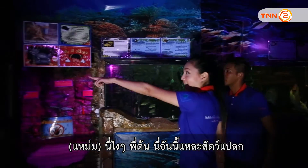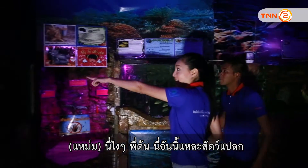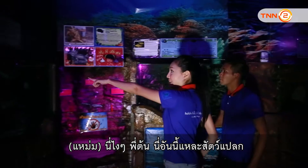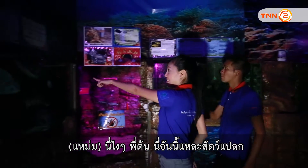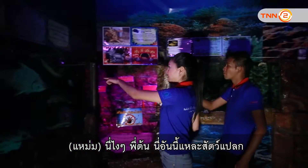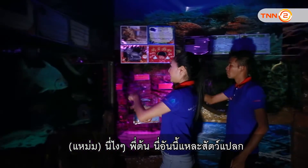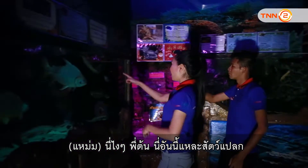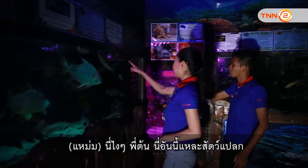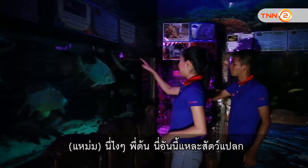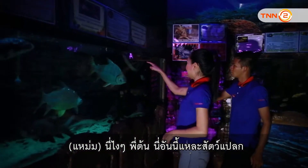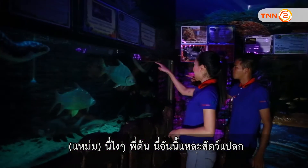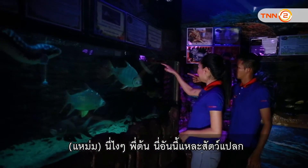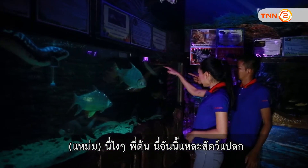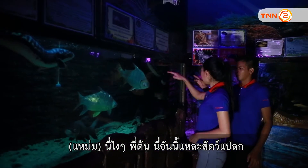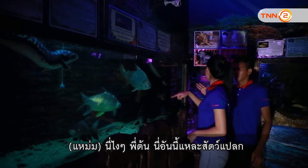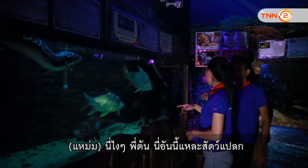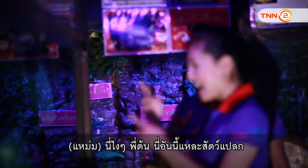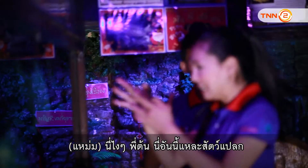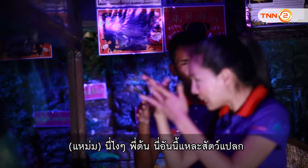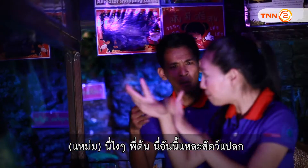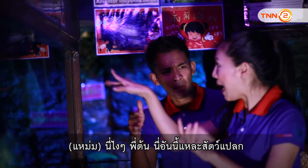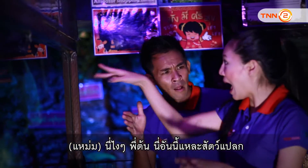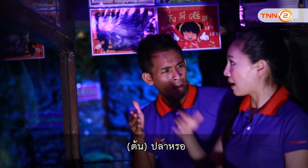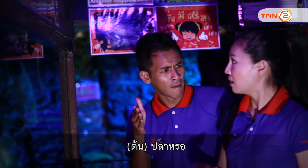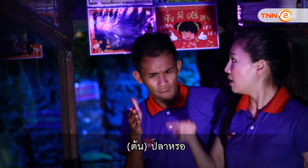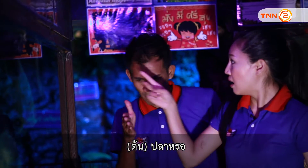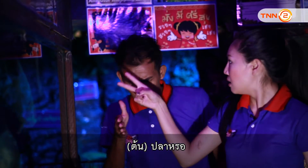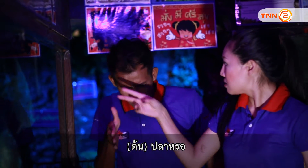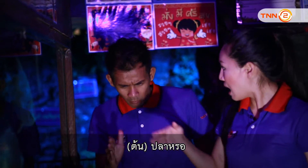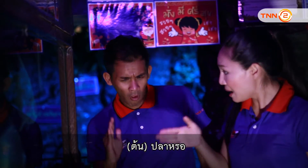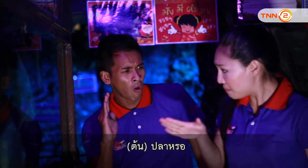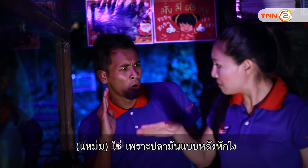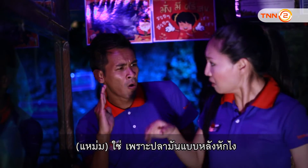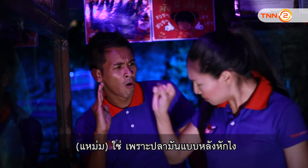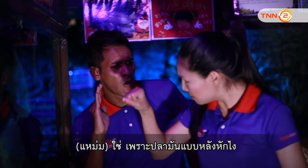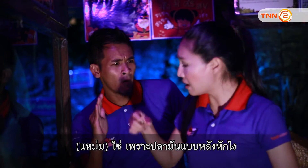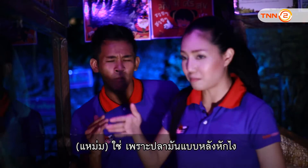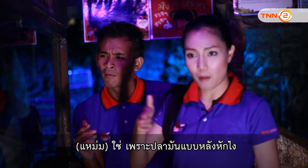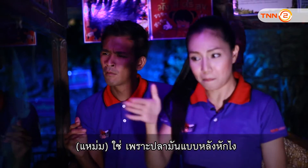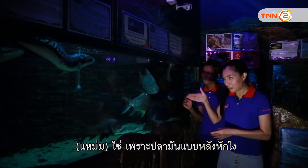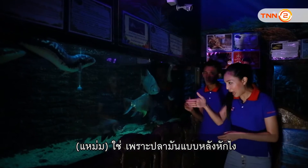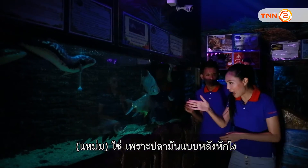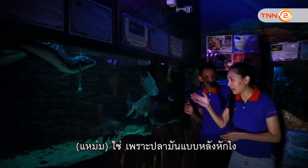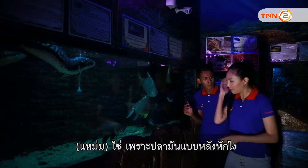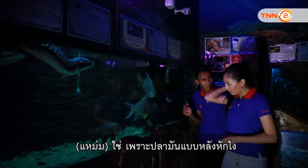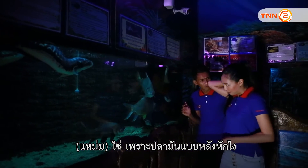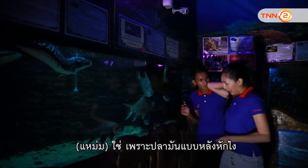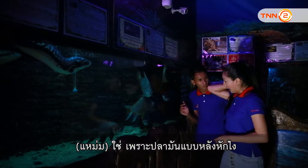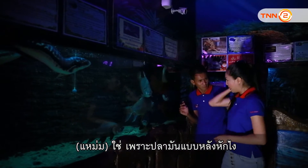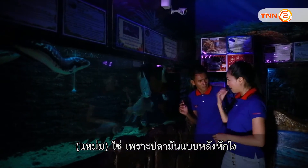นี่ไงพี่ต้นนี่อันนี้แหละสัตว์แปลก ปลาเหรอ ใช่เพราะปลาเนี่ยมันแบบหลังอะ